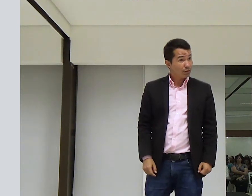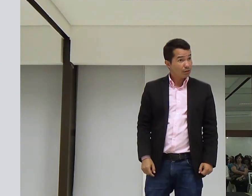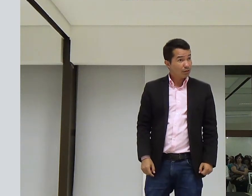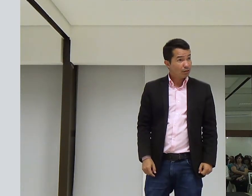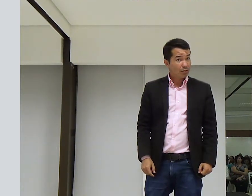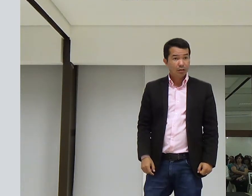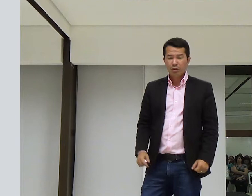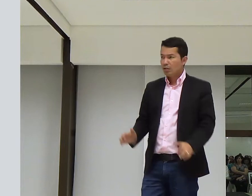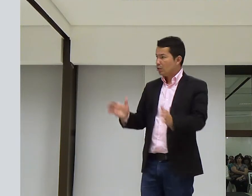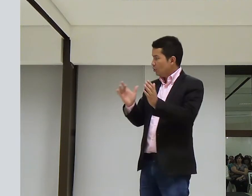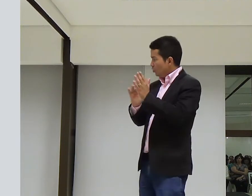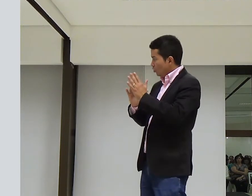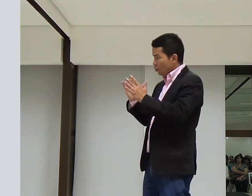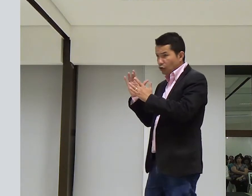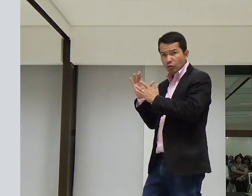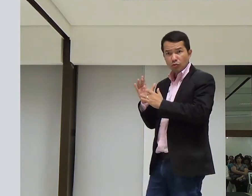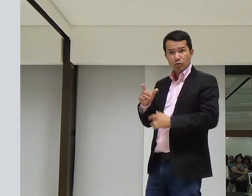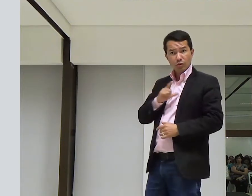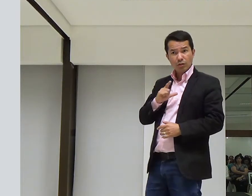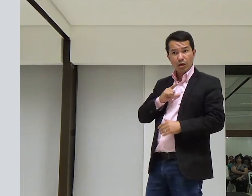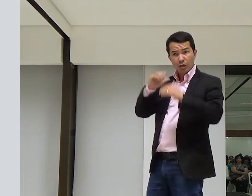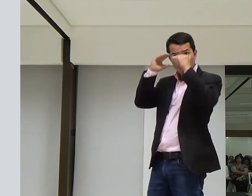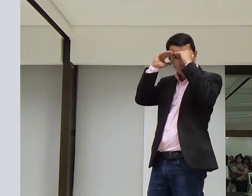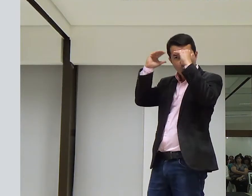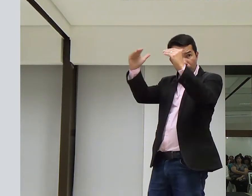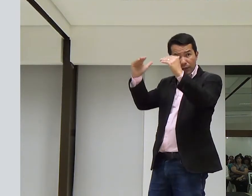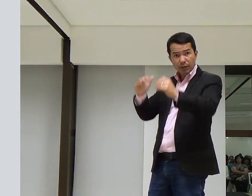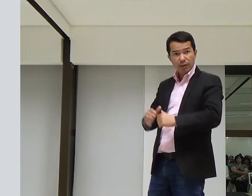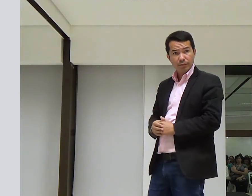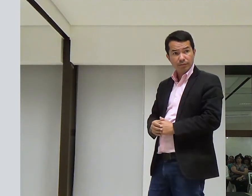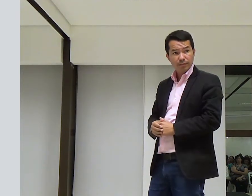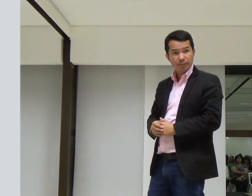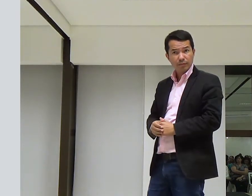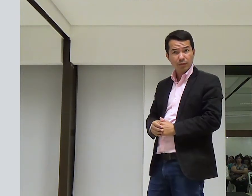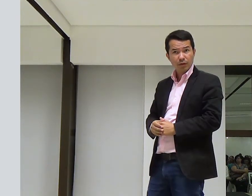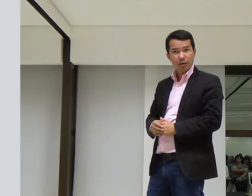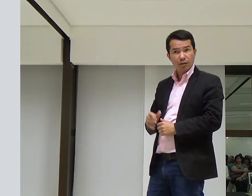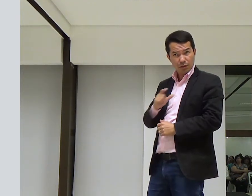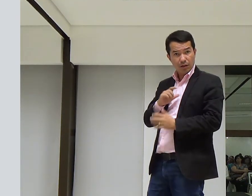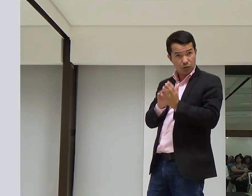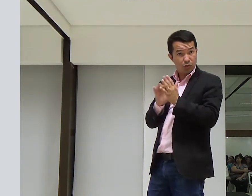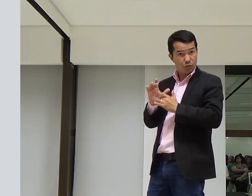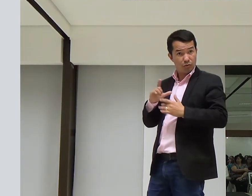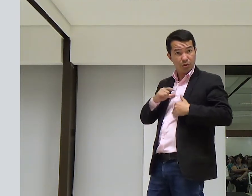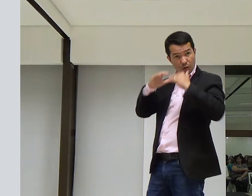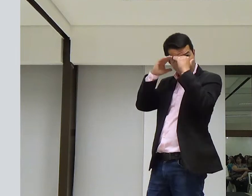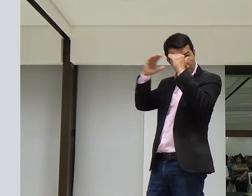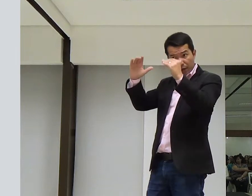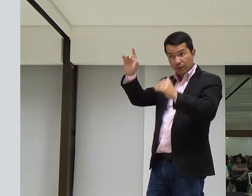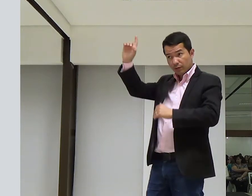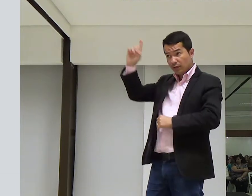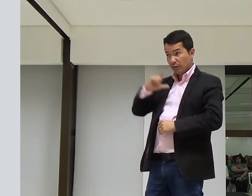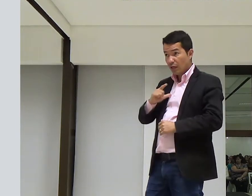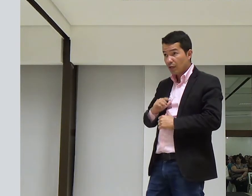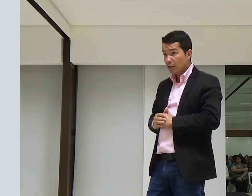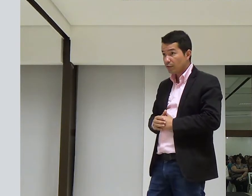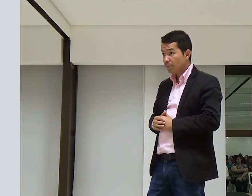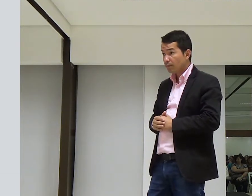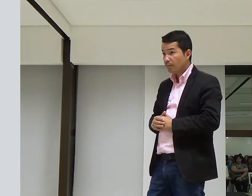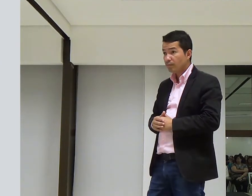Jesus, será bom. É isso que você precisa fazer. Jesus é obediente? Teve obediência? Sim, Jesus